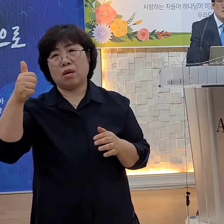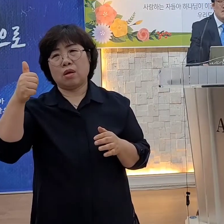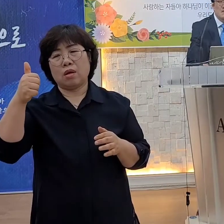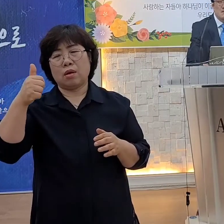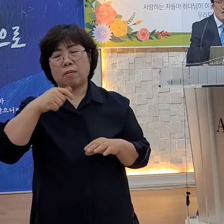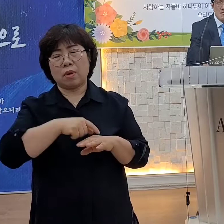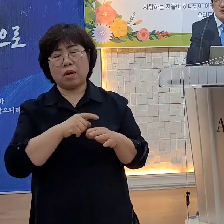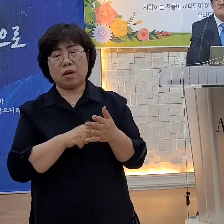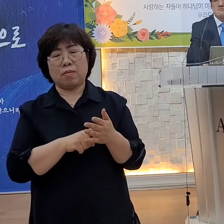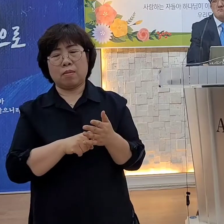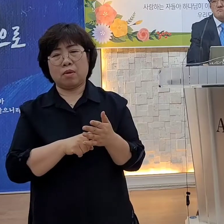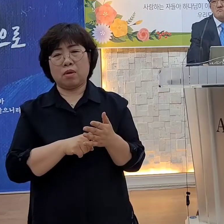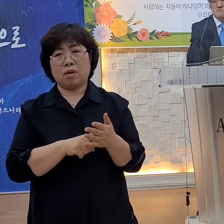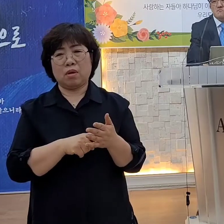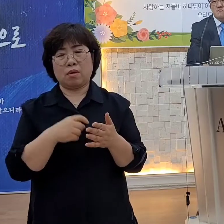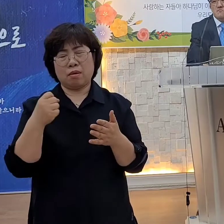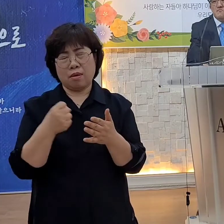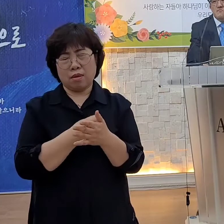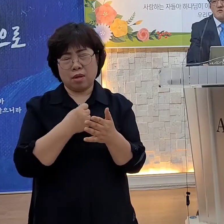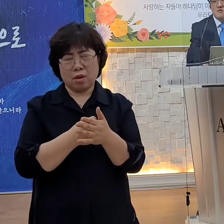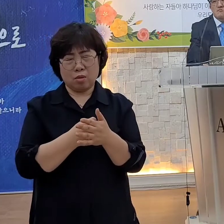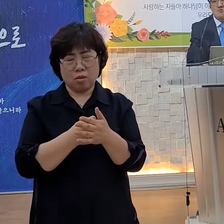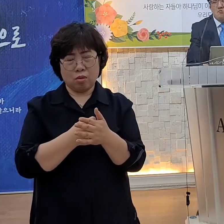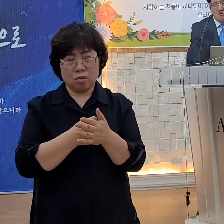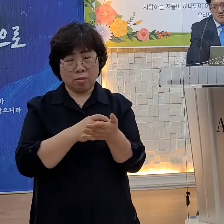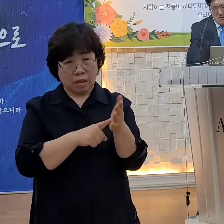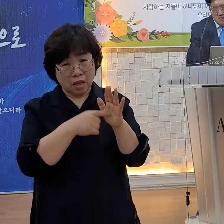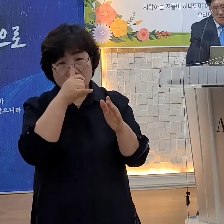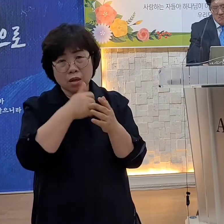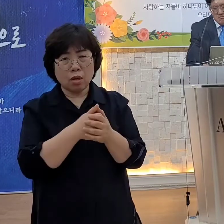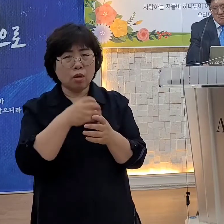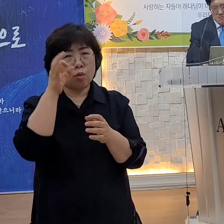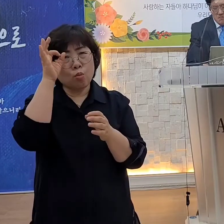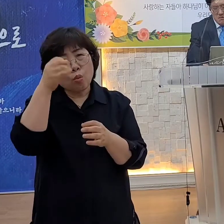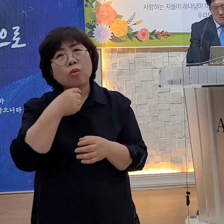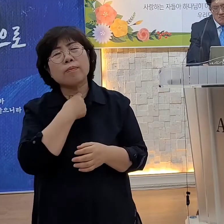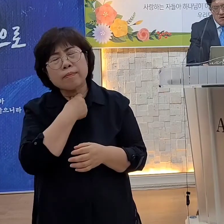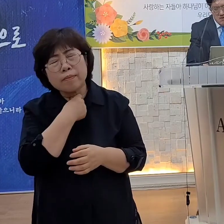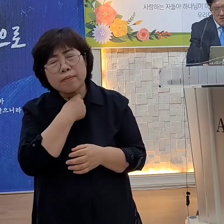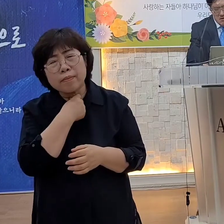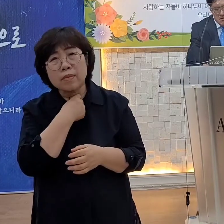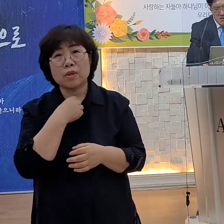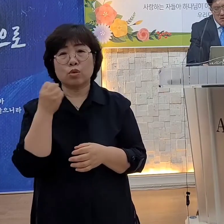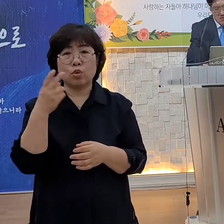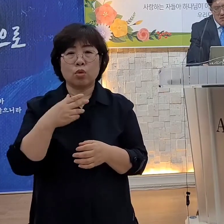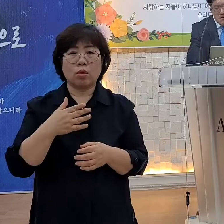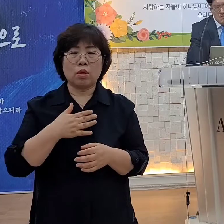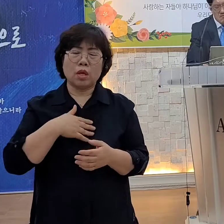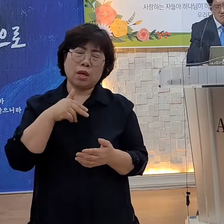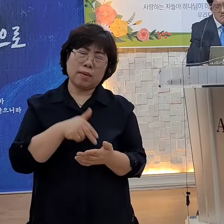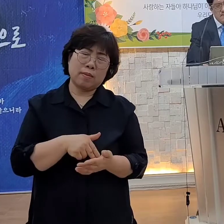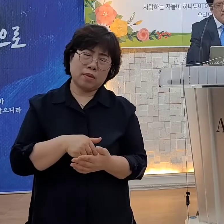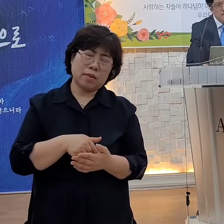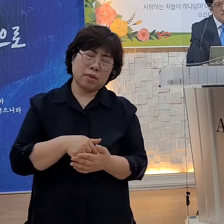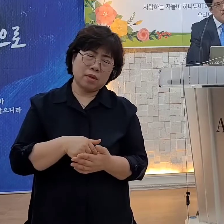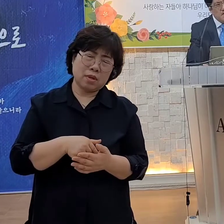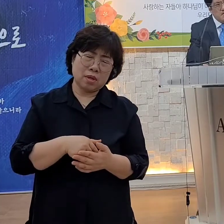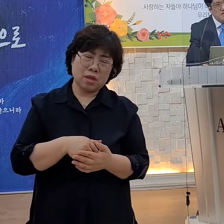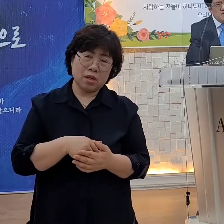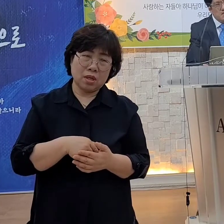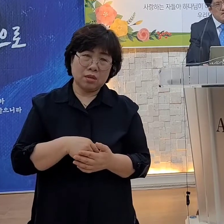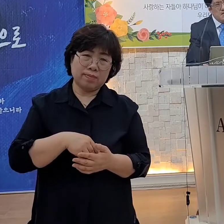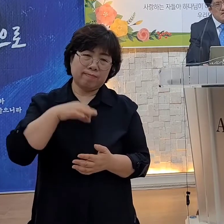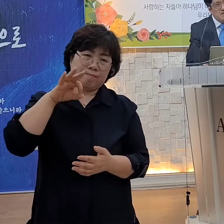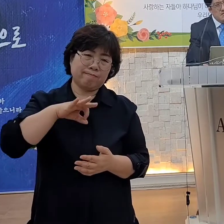뭐냐면 너무 안타깝죠. 또 보고 싶기도 하고 또 자기의 신세가 처량하고